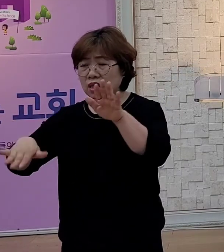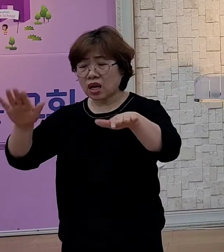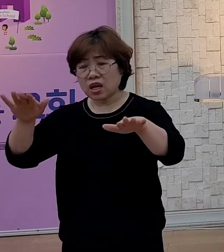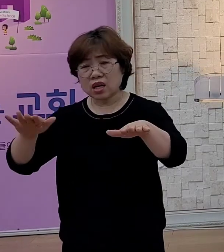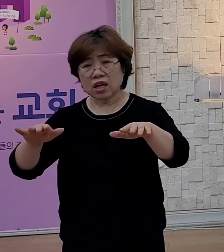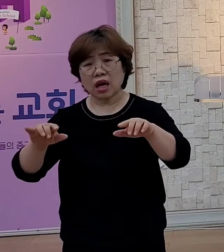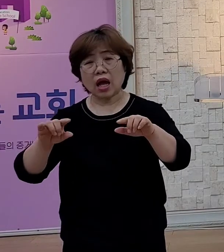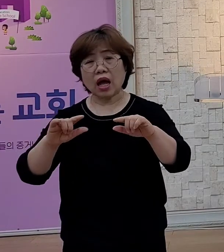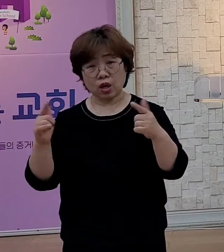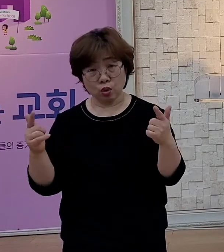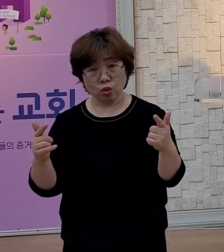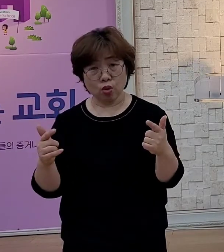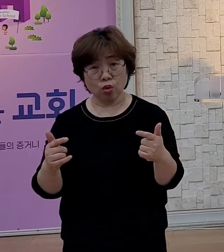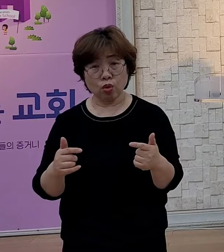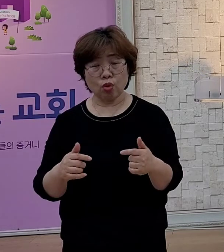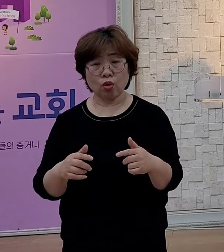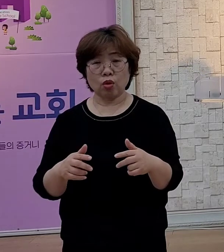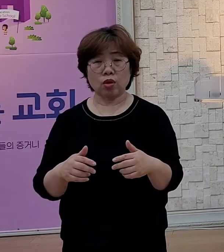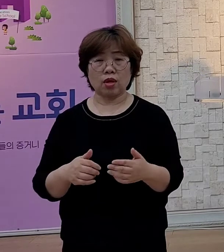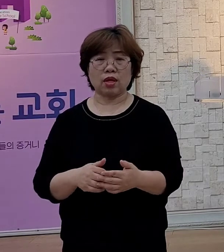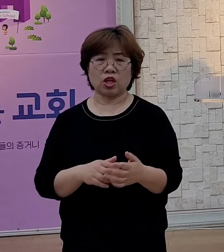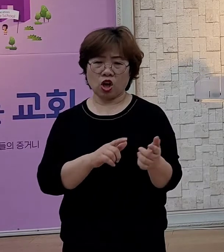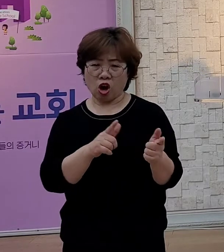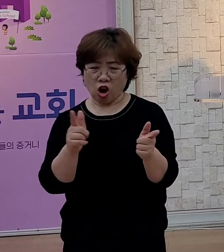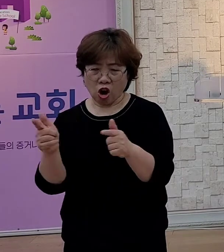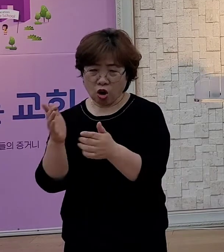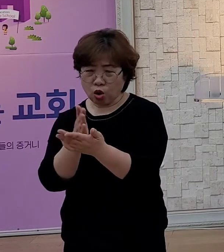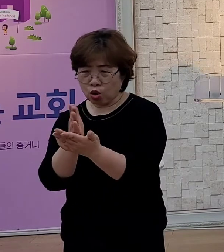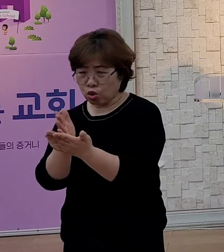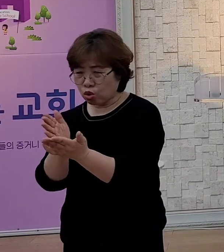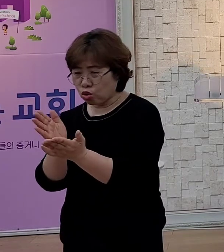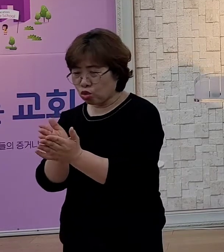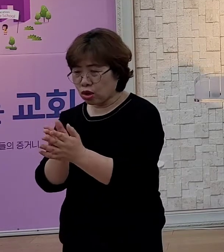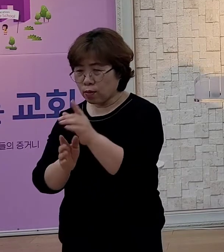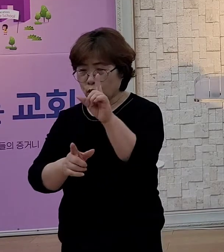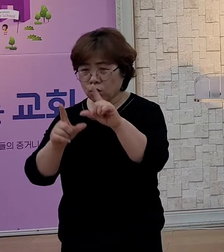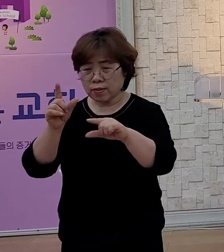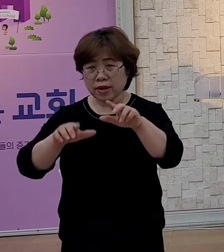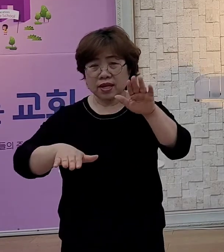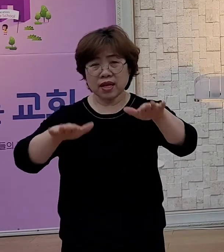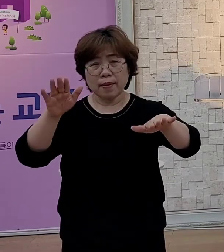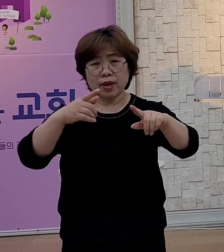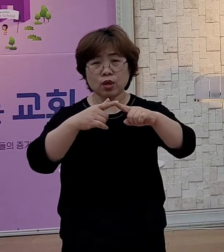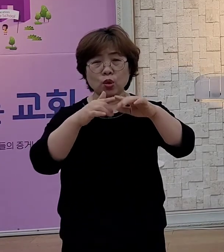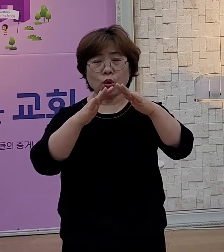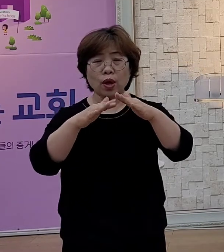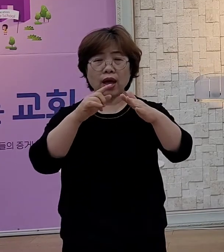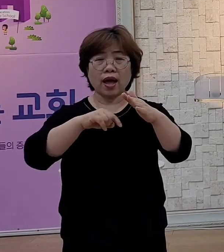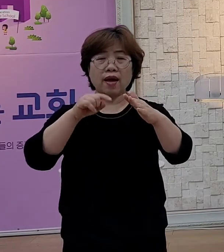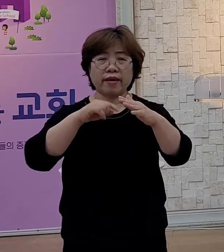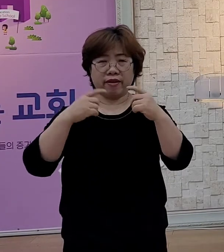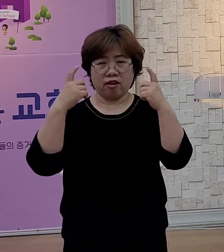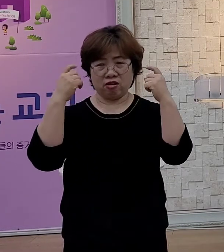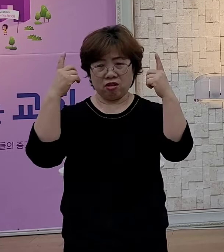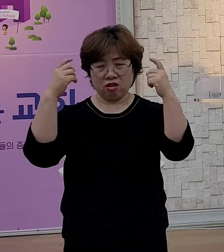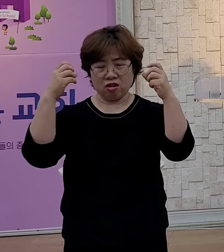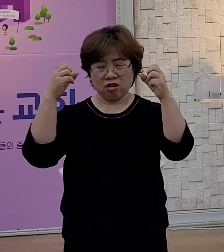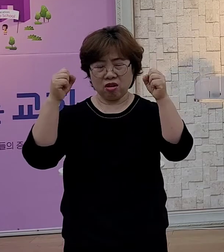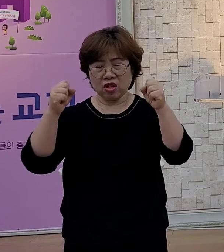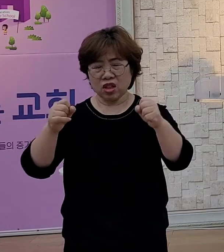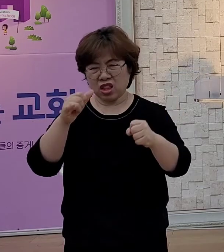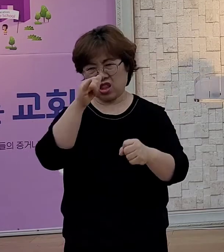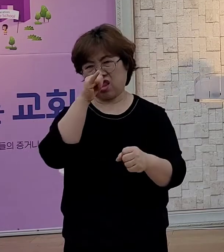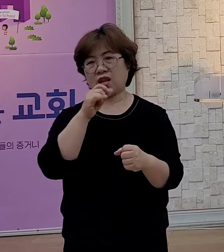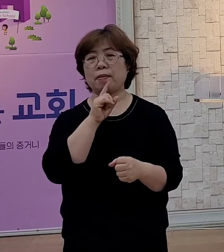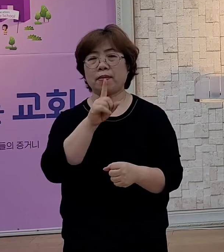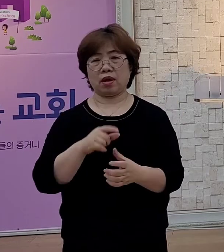방금 제가 말씀드린 여러 부류의 차별들도 이 교회 안에 얼마든지 지금 존재하고 있다라는 것입니다. 자,